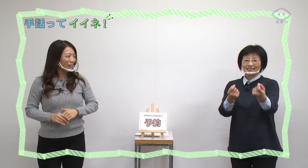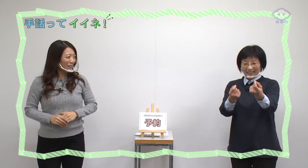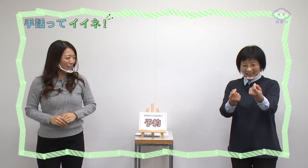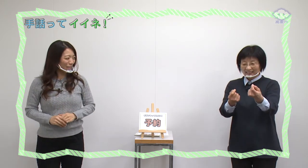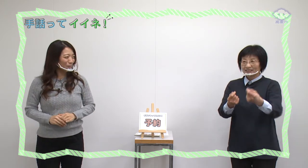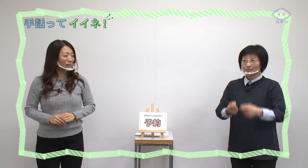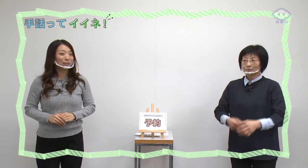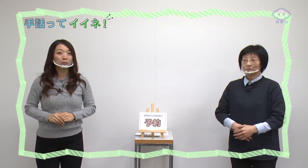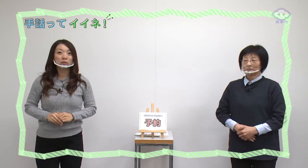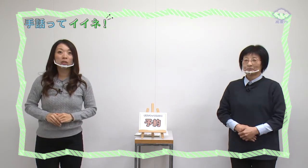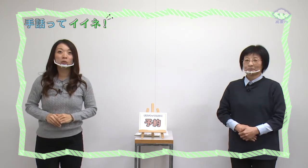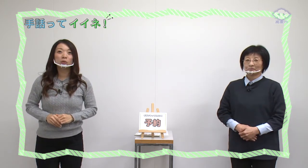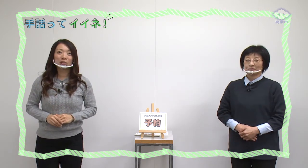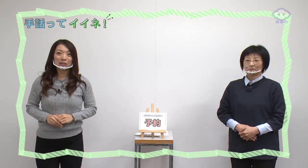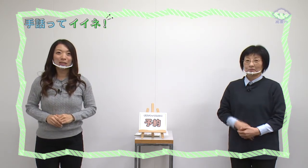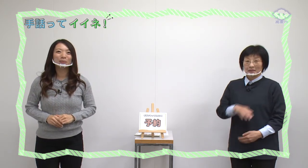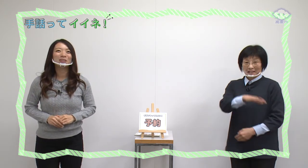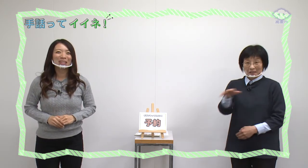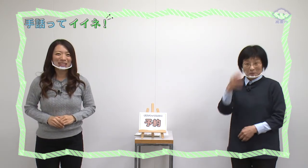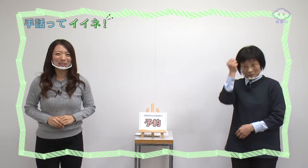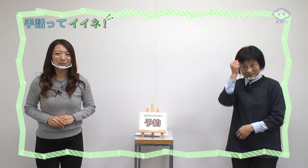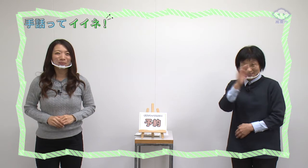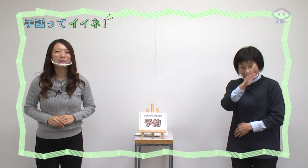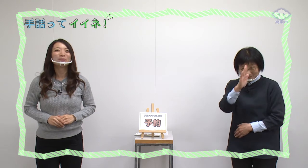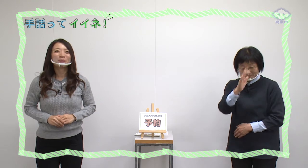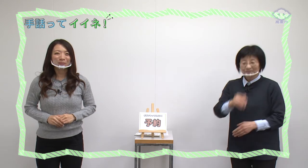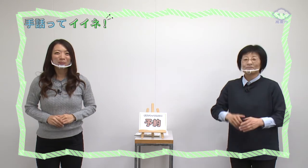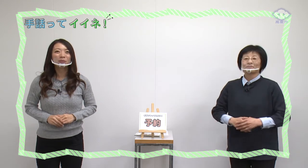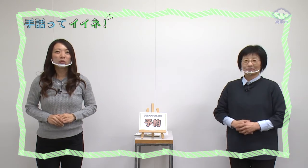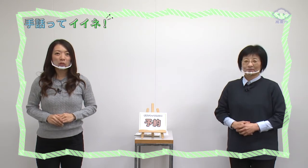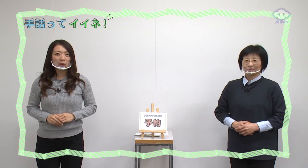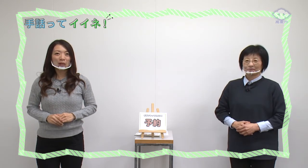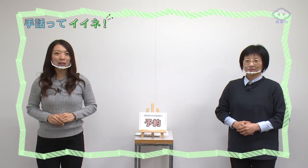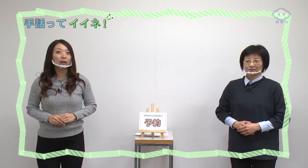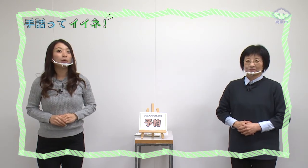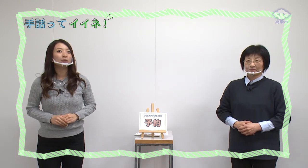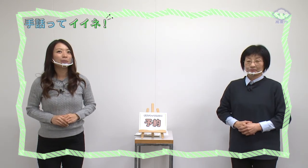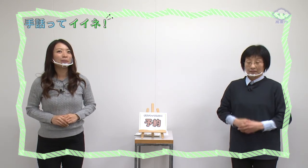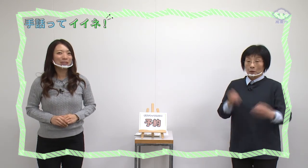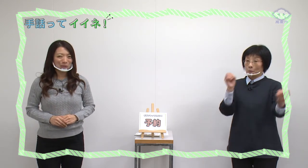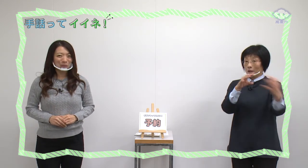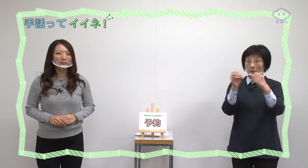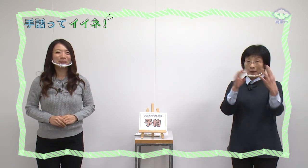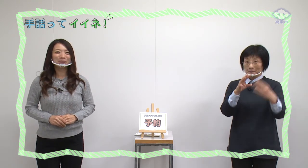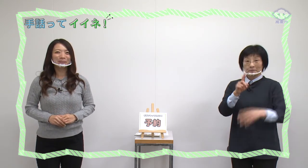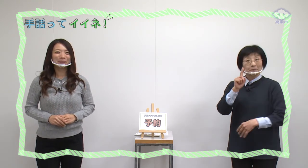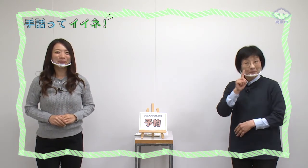ね。 はい、皆さんもぜひ覚えてやってみてください。それでは会話をしてみましょう。